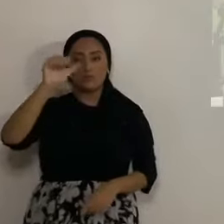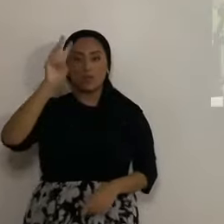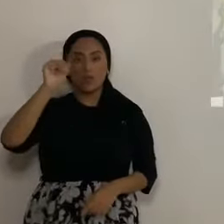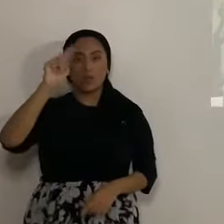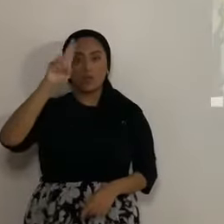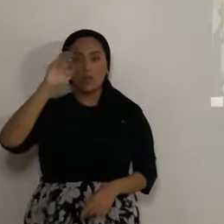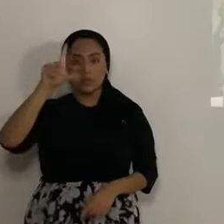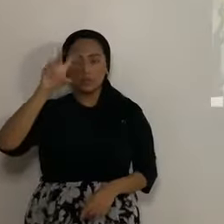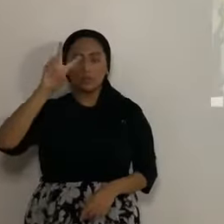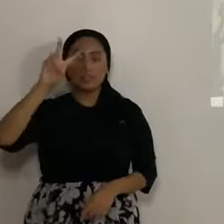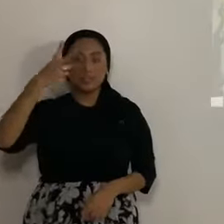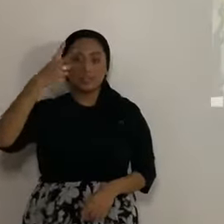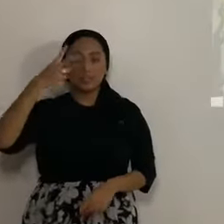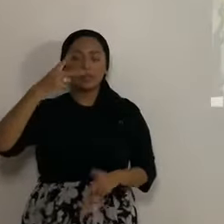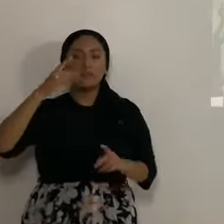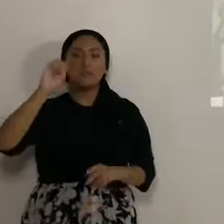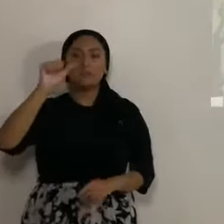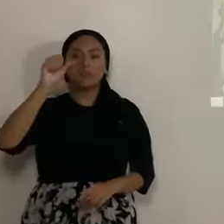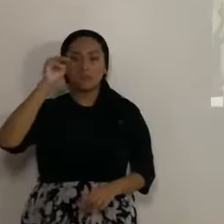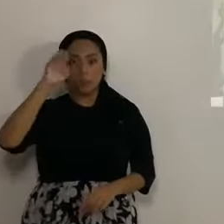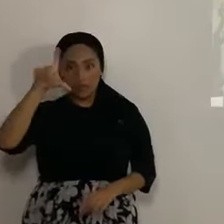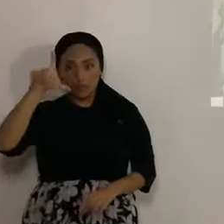Segunda de Samuel 24,